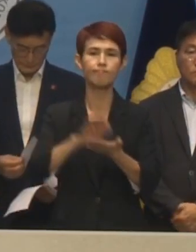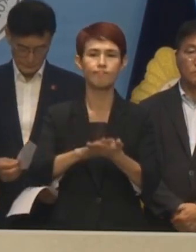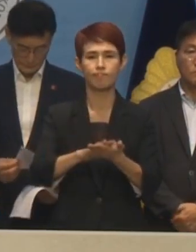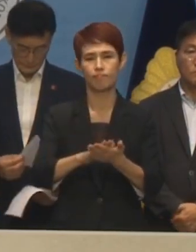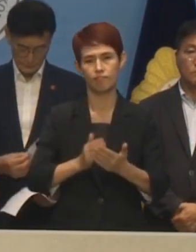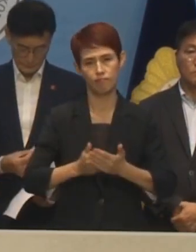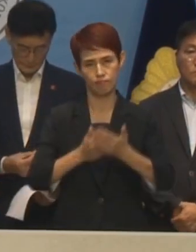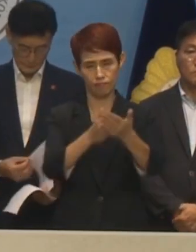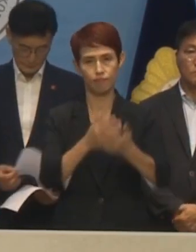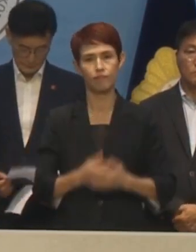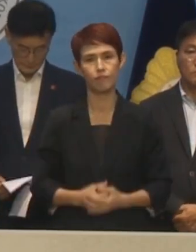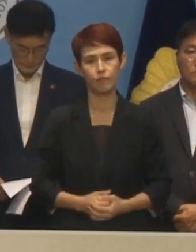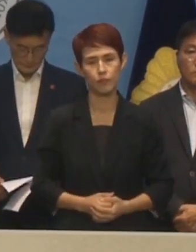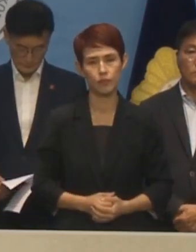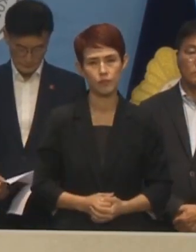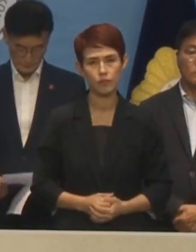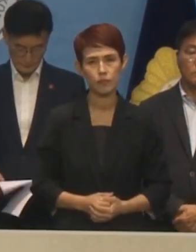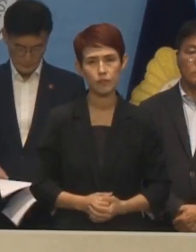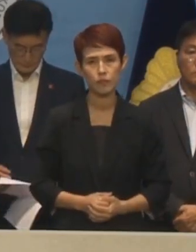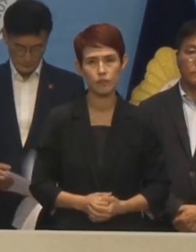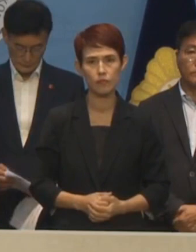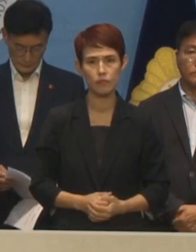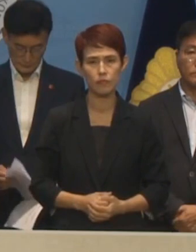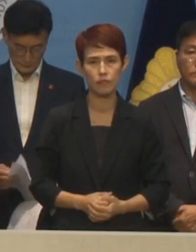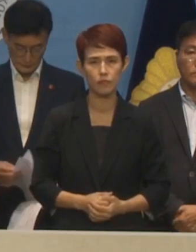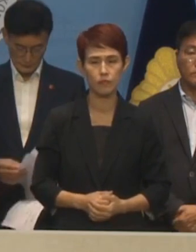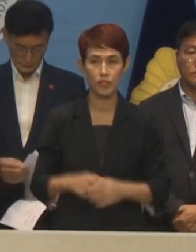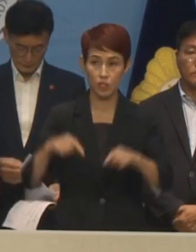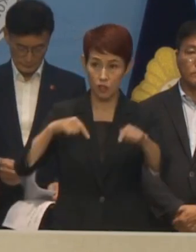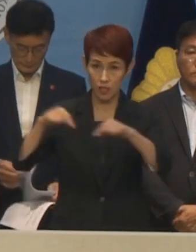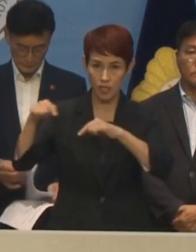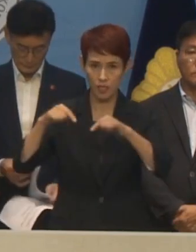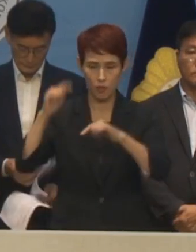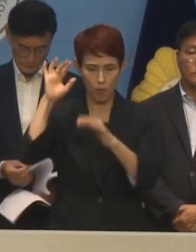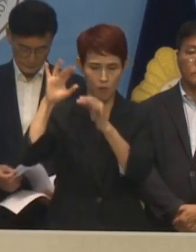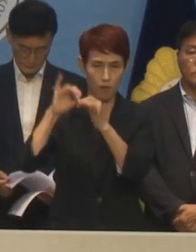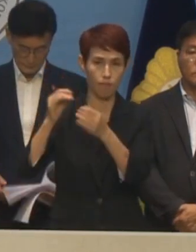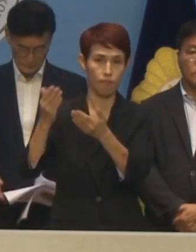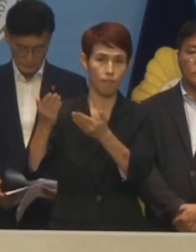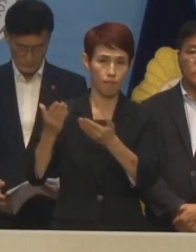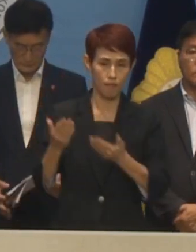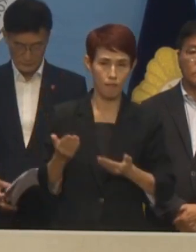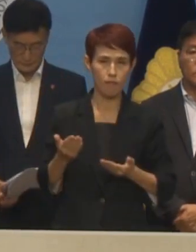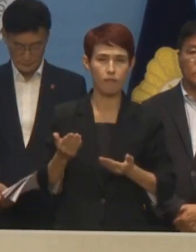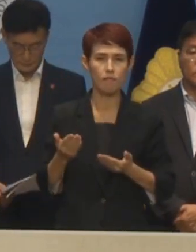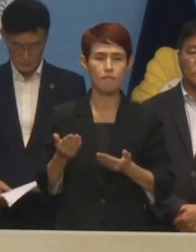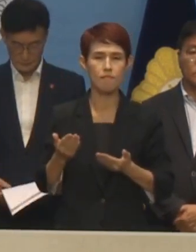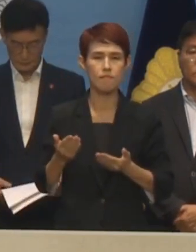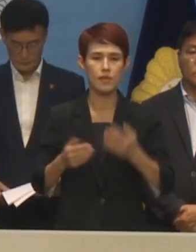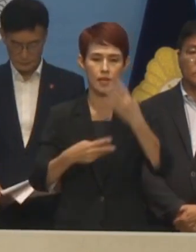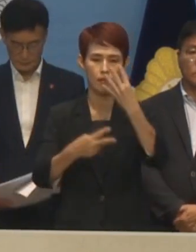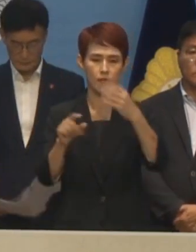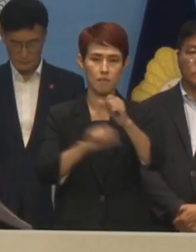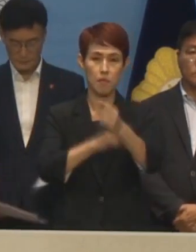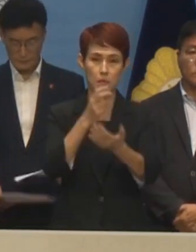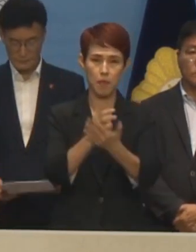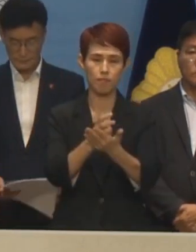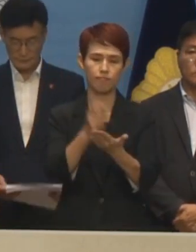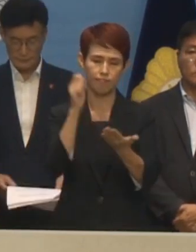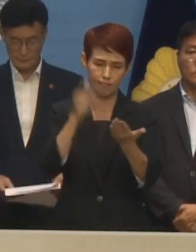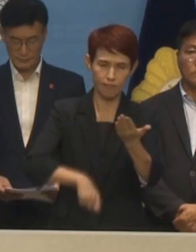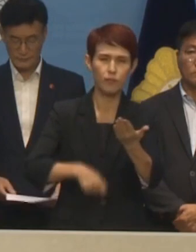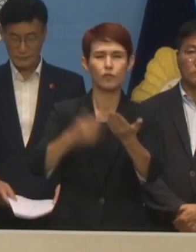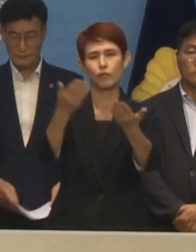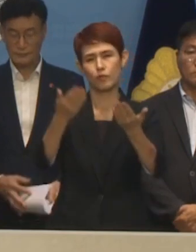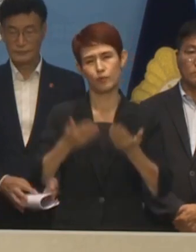합니다. 정치권의 대승적 공감대를 형성하여 초당적 자세로 4.3 특별법 개정을